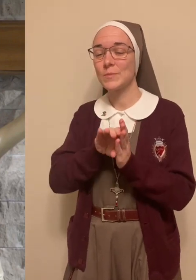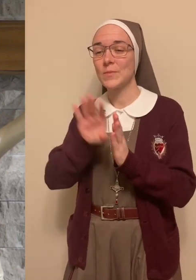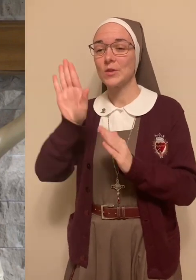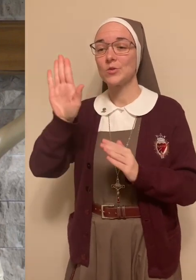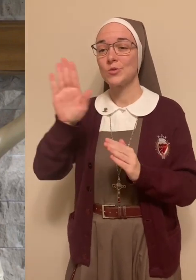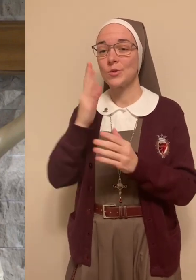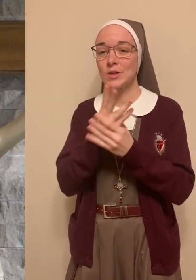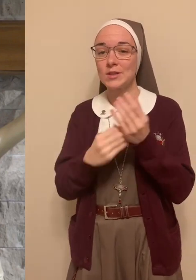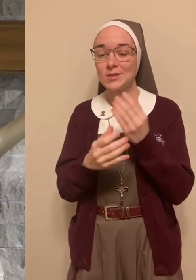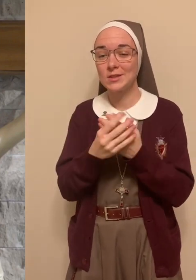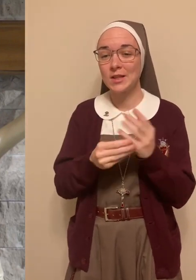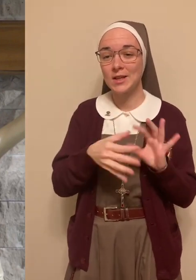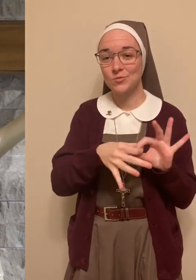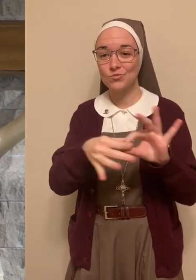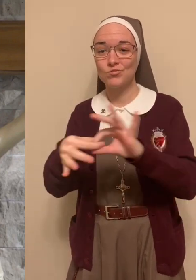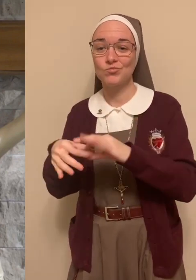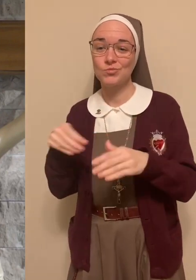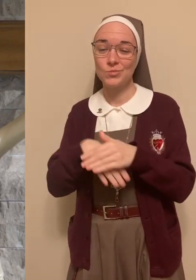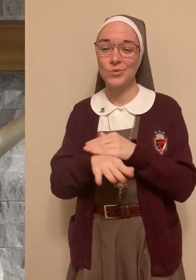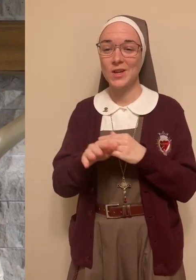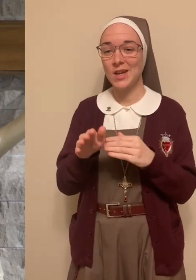sus manos unidas en oración formando una casita.